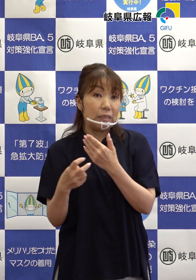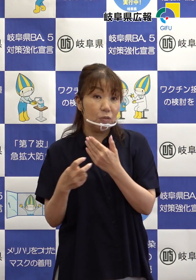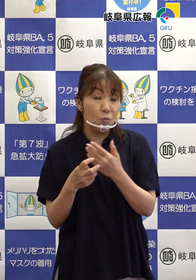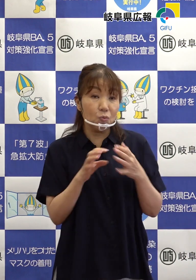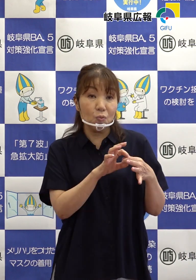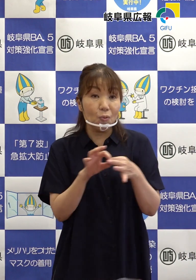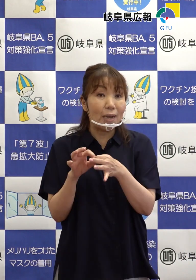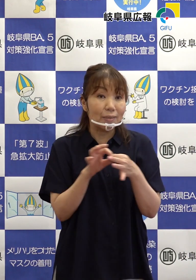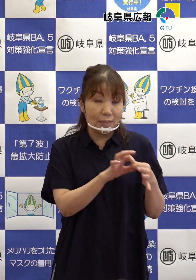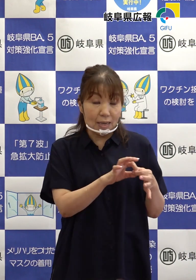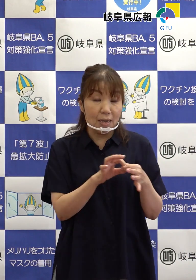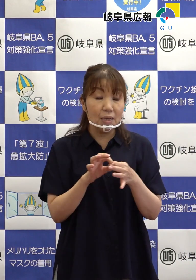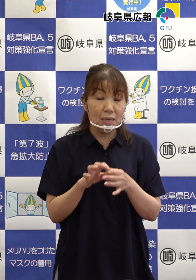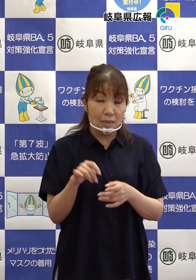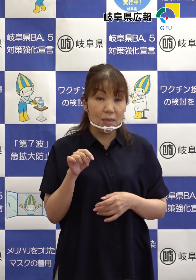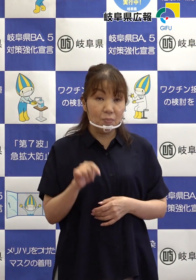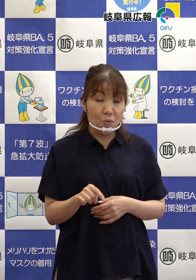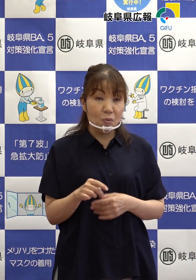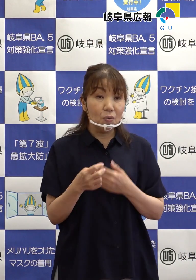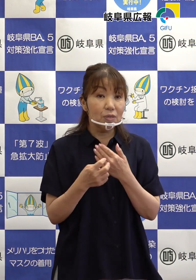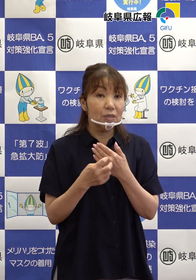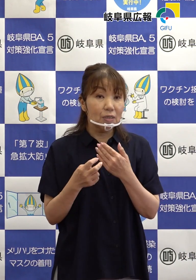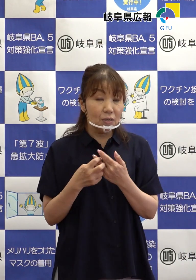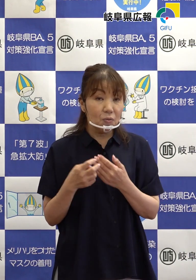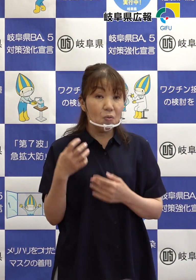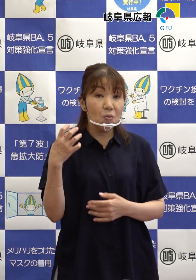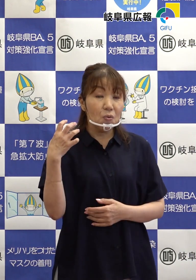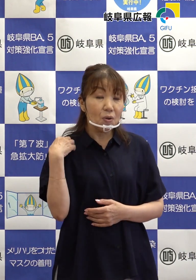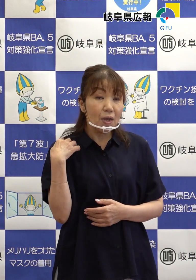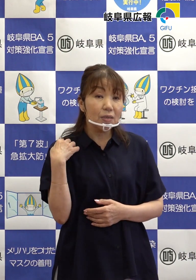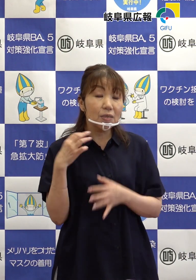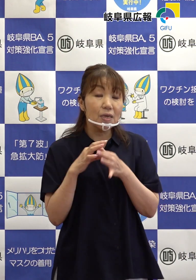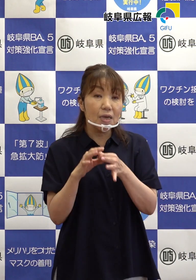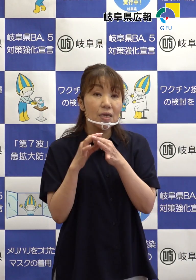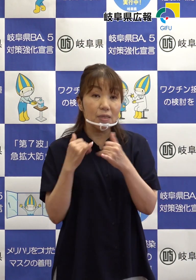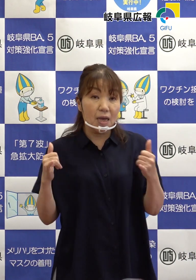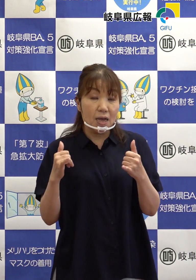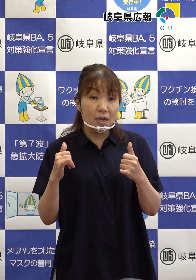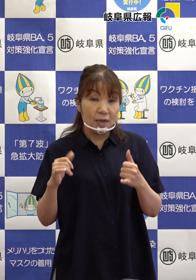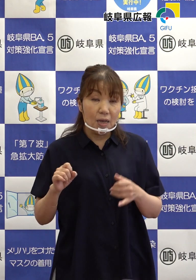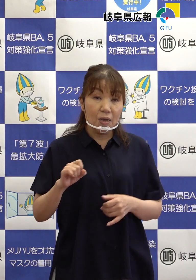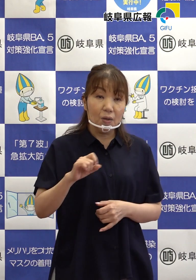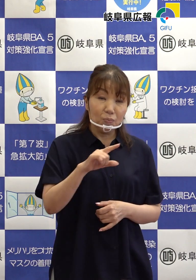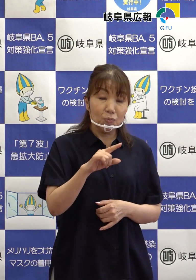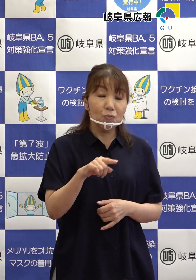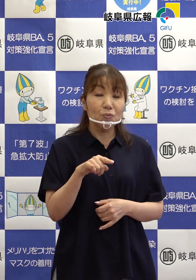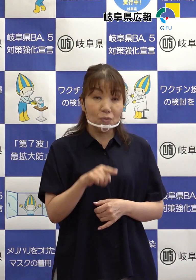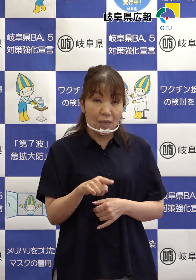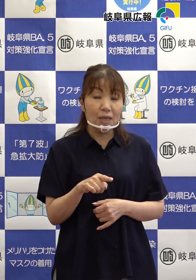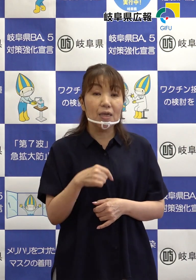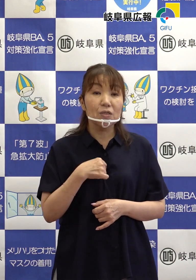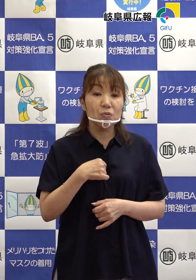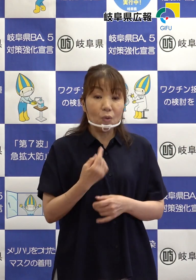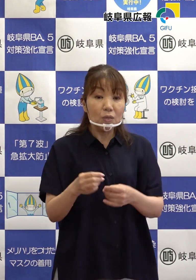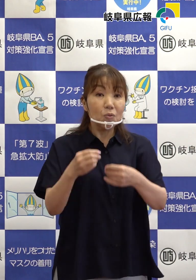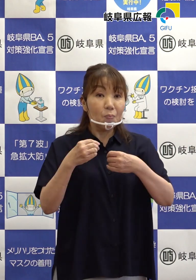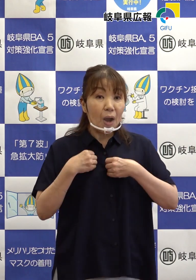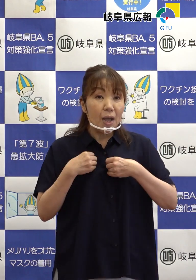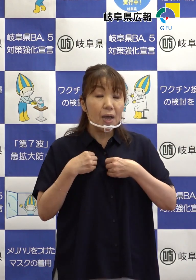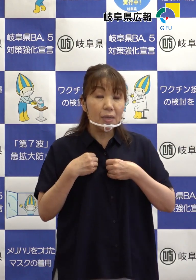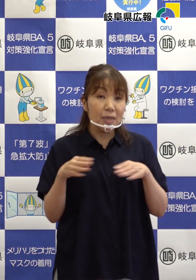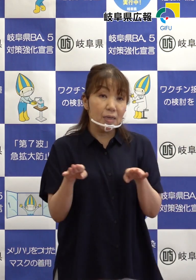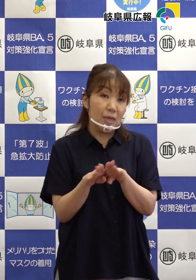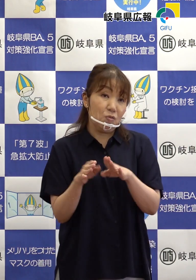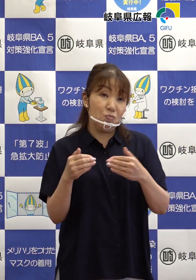と医療従事者が感染急増によってお休みになるということから